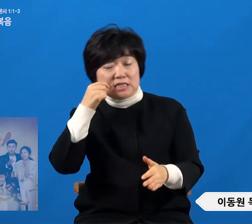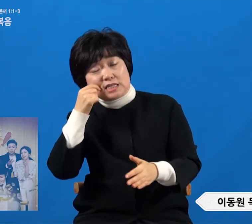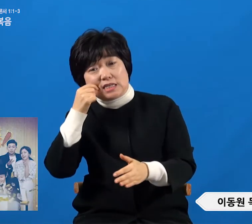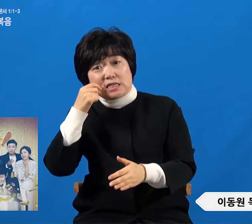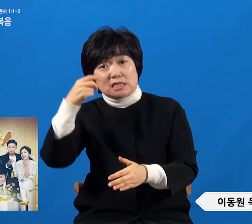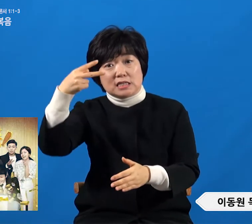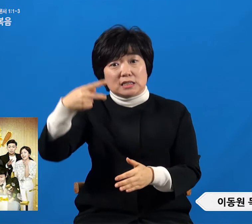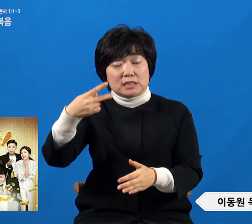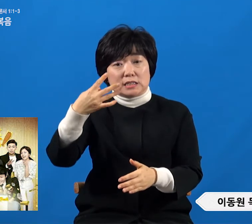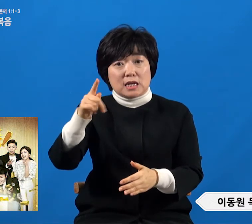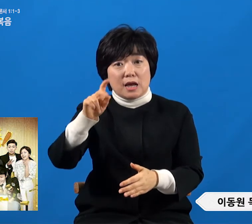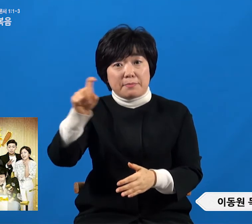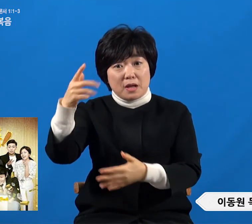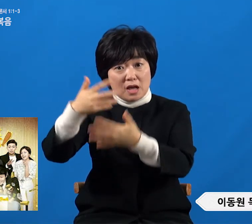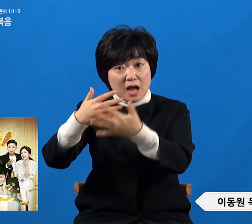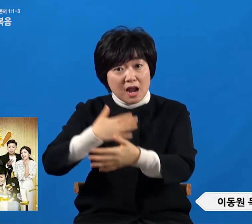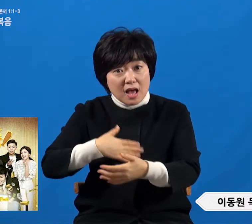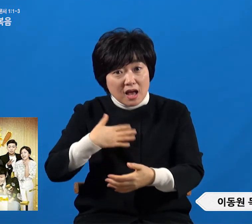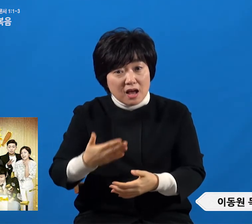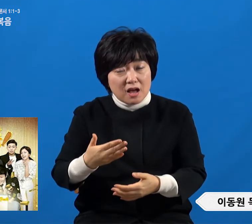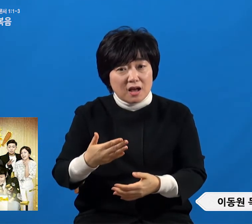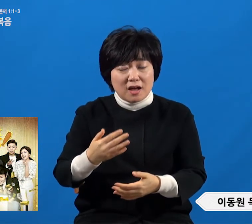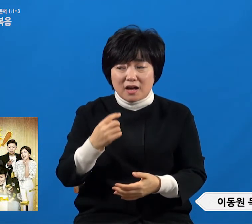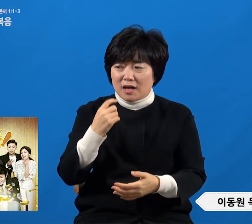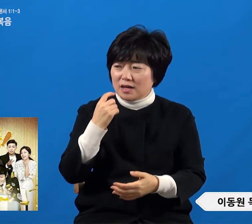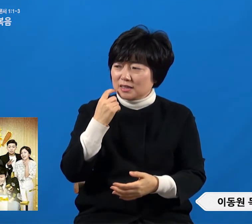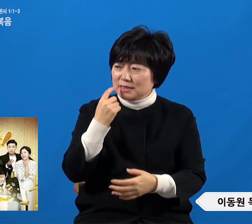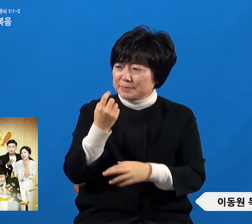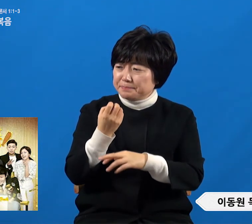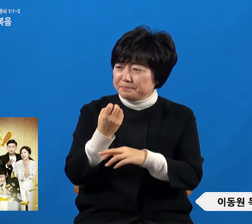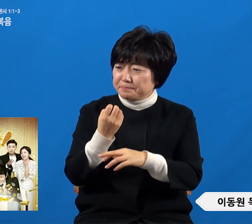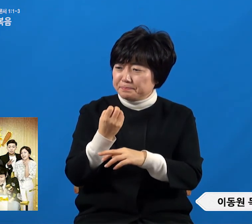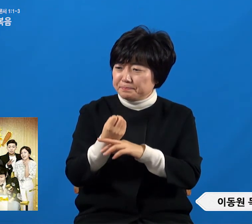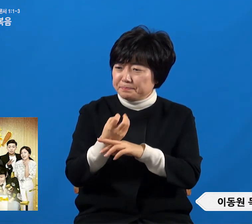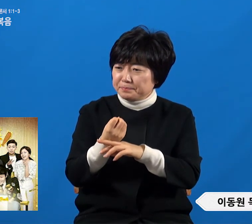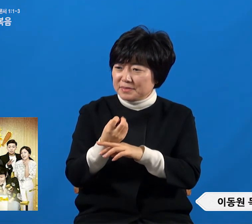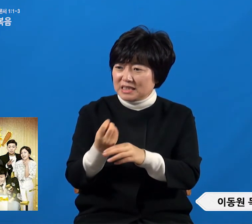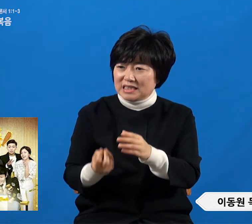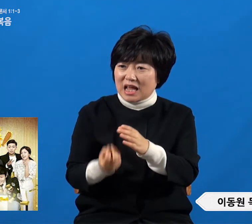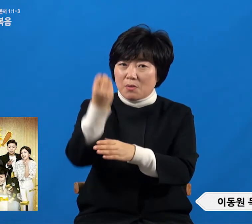기억하십니까? 금나와라 뚝딱. 네.